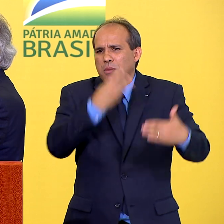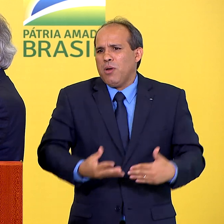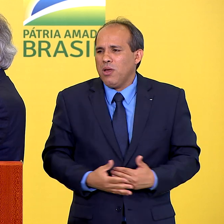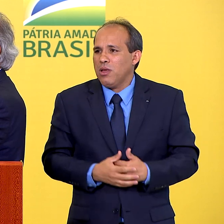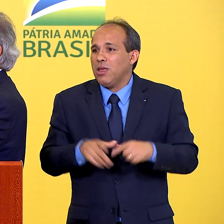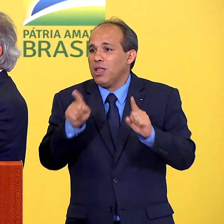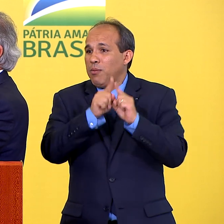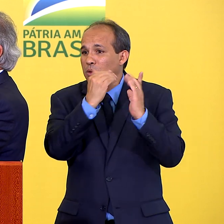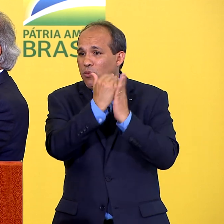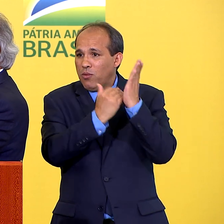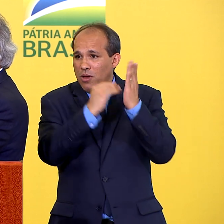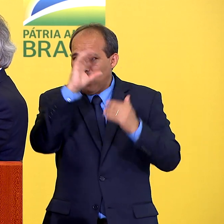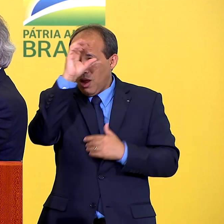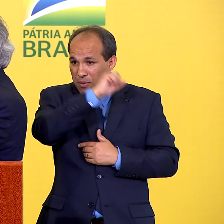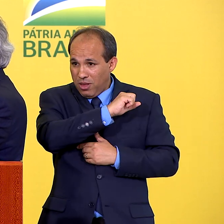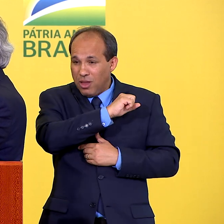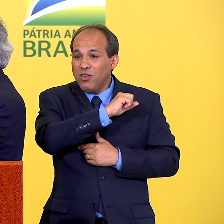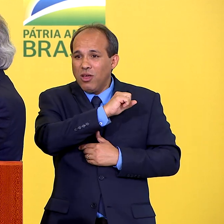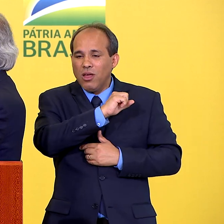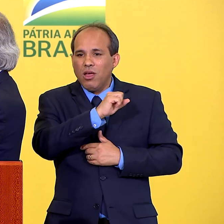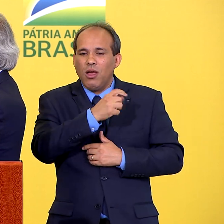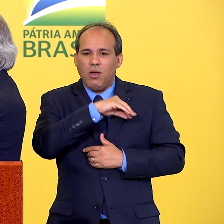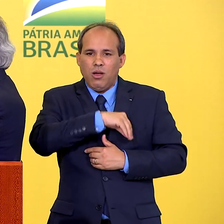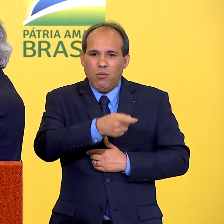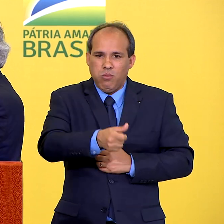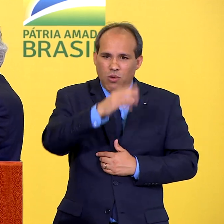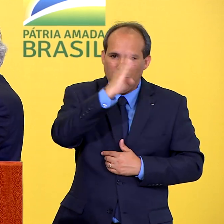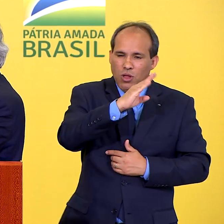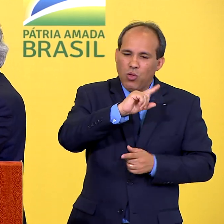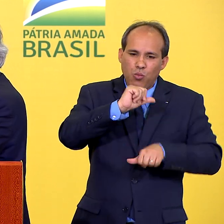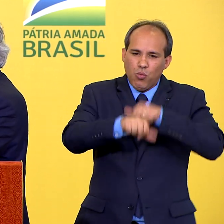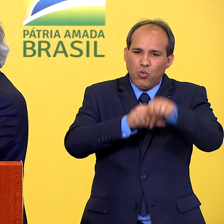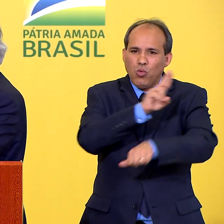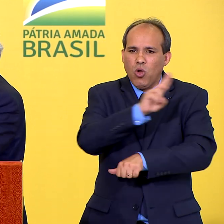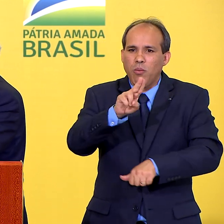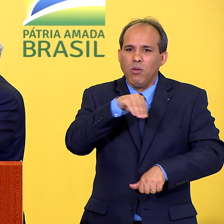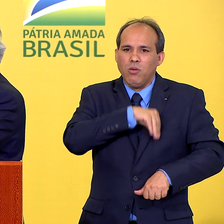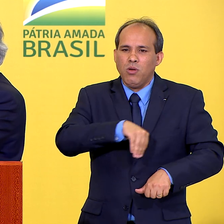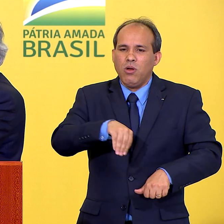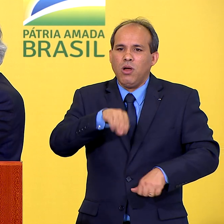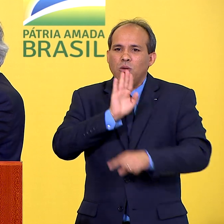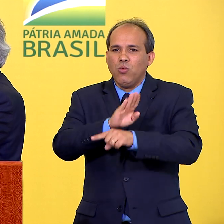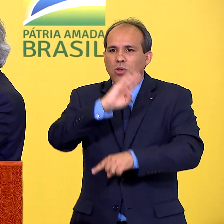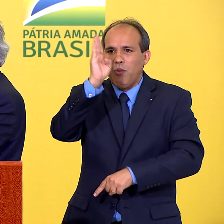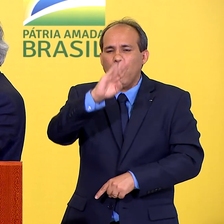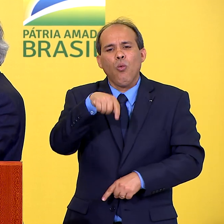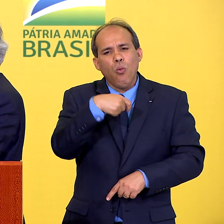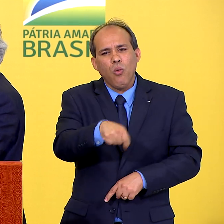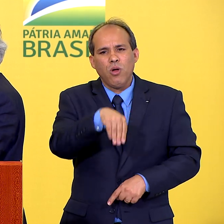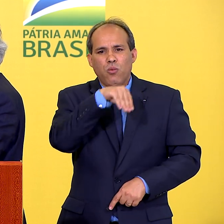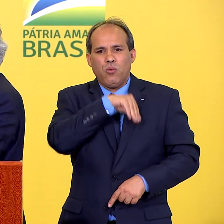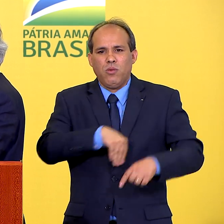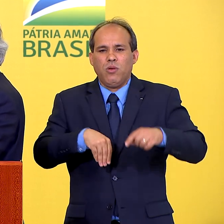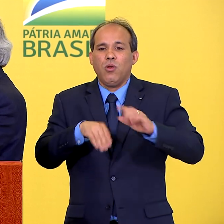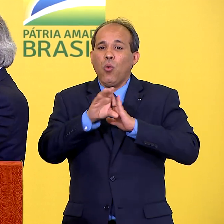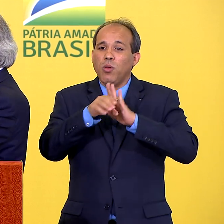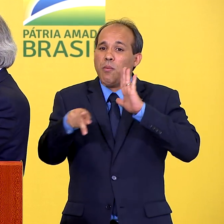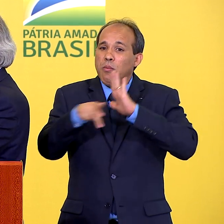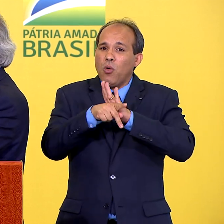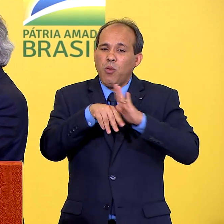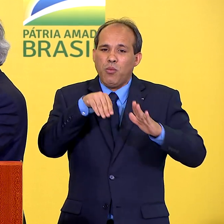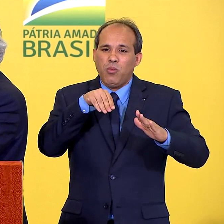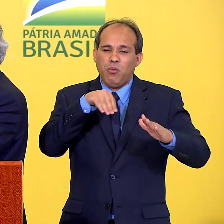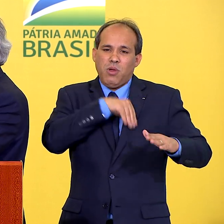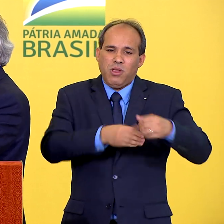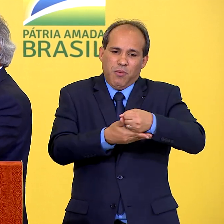justamente saímos do auxílio emergencial para o Auxílio Brasil, que é um conceito de renda básica dos brasileiros. Com esse